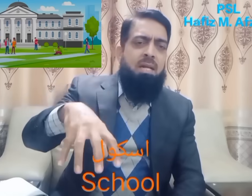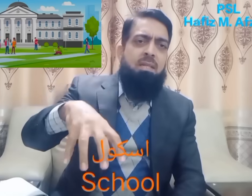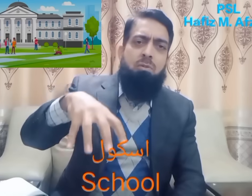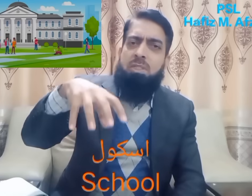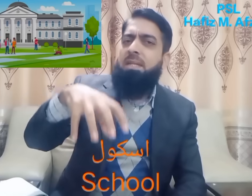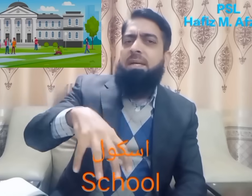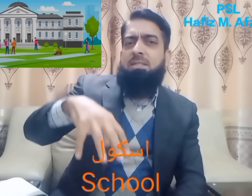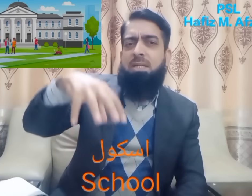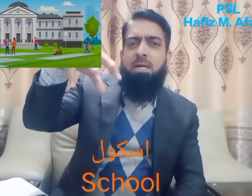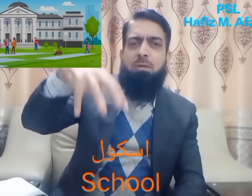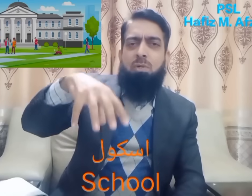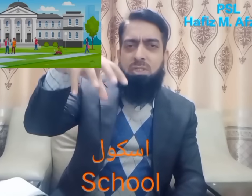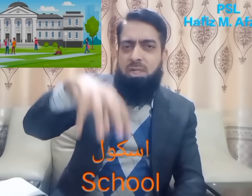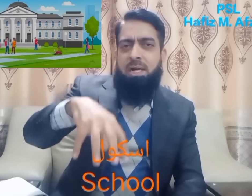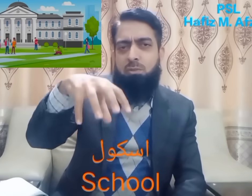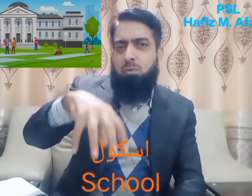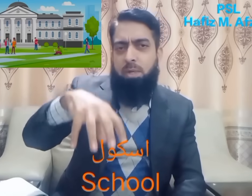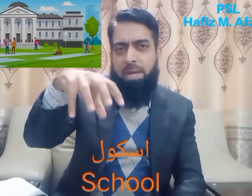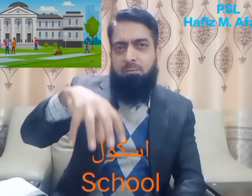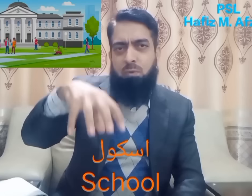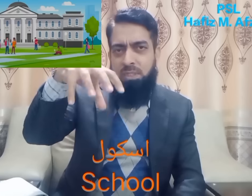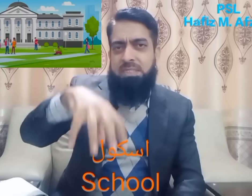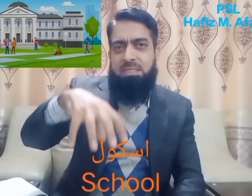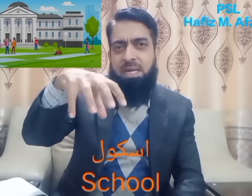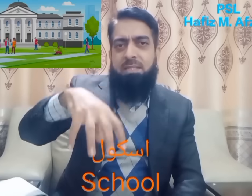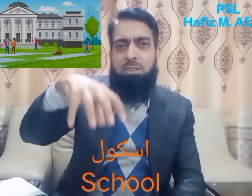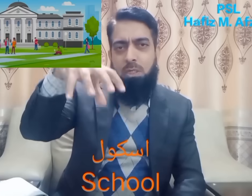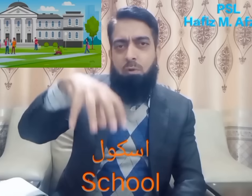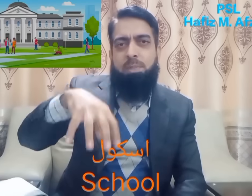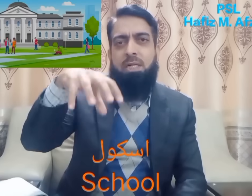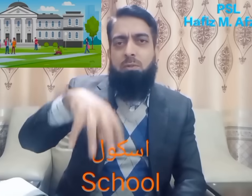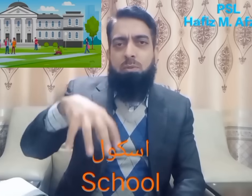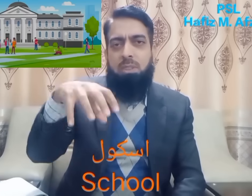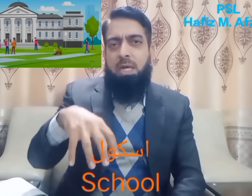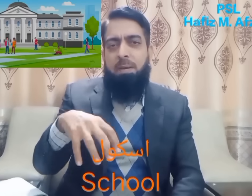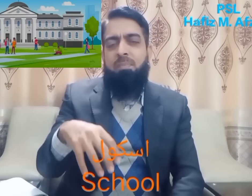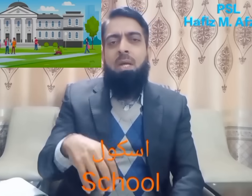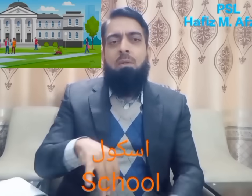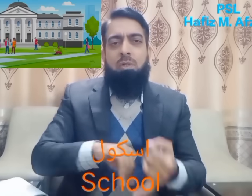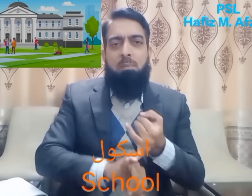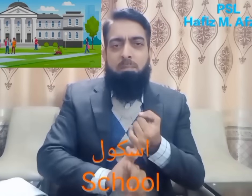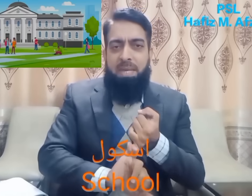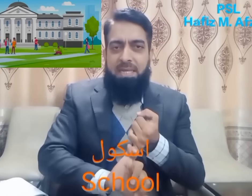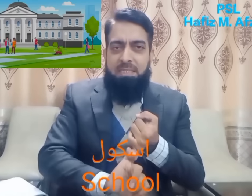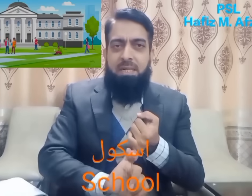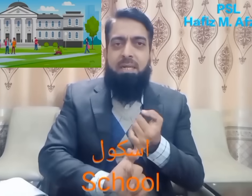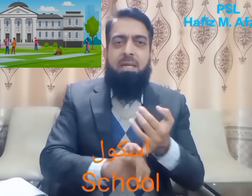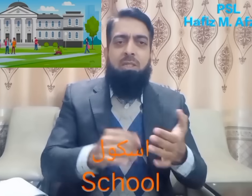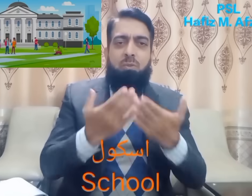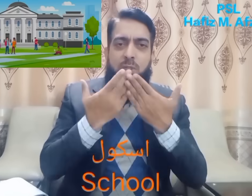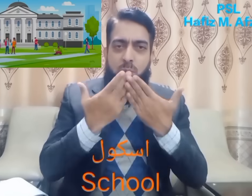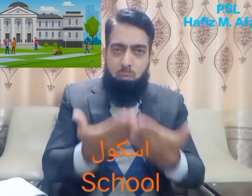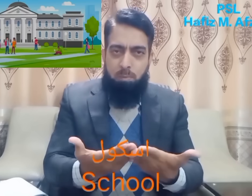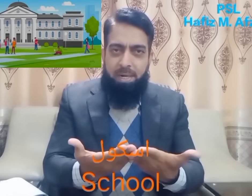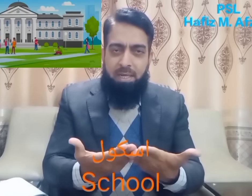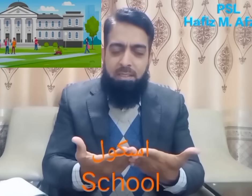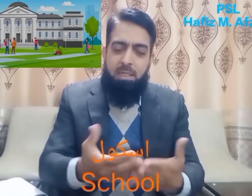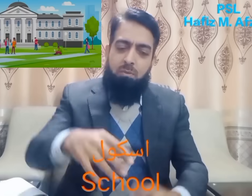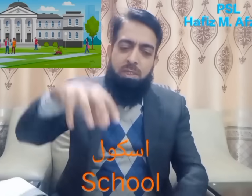कर दें तो ज्यादा अच्छा है, क्योंकि जगह जो है वो इस साइन से नोमिनेट होती है। तो जब हम एस करेंगे तो ये स्कूल बना दिया तो